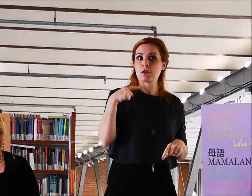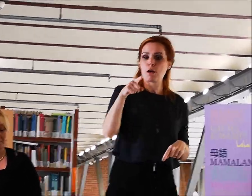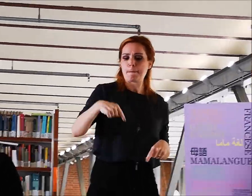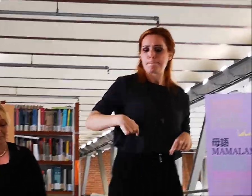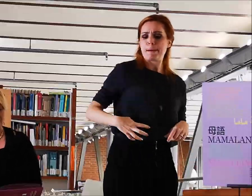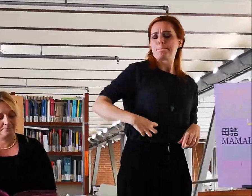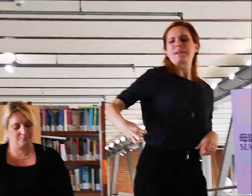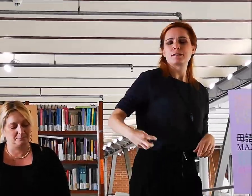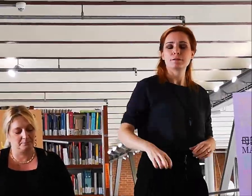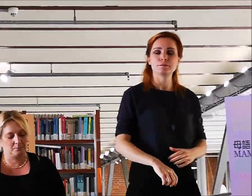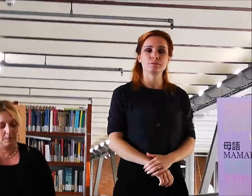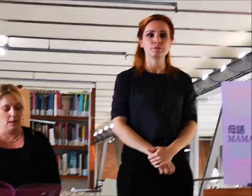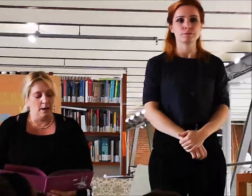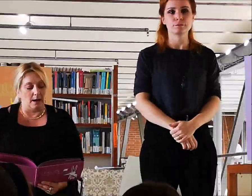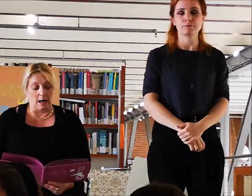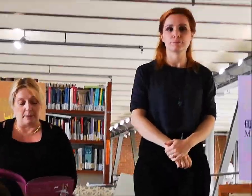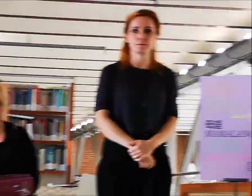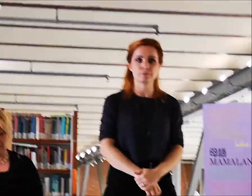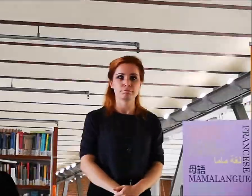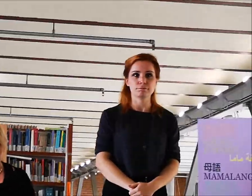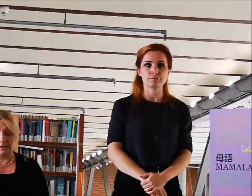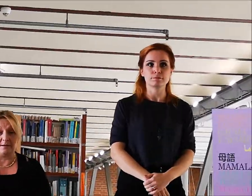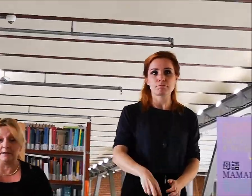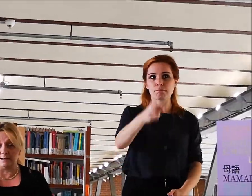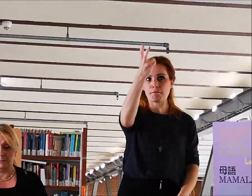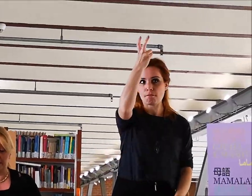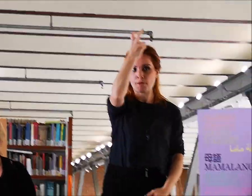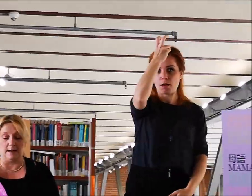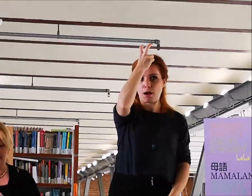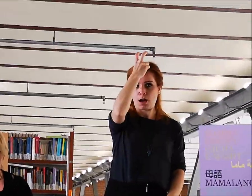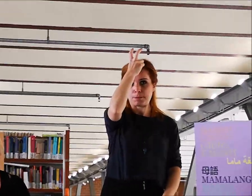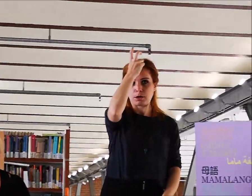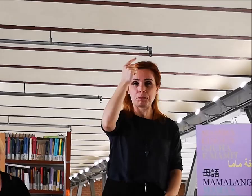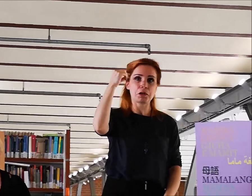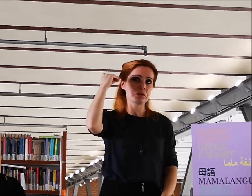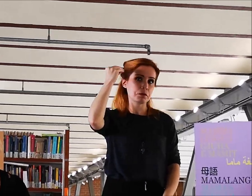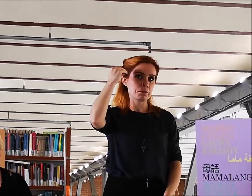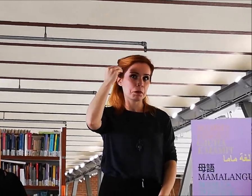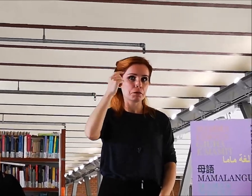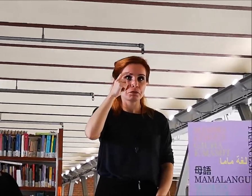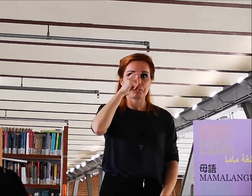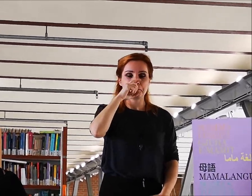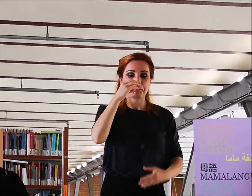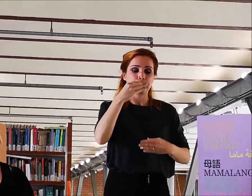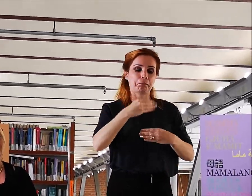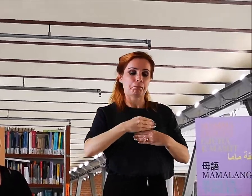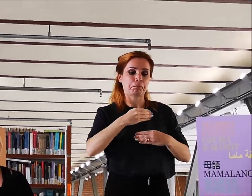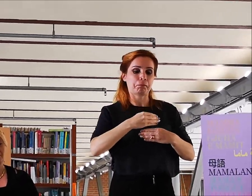La capra capretta pensa che sia una barzelletta.